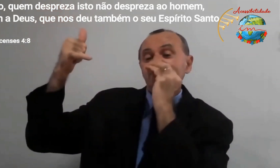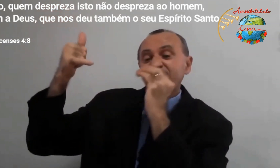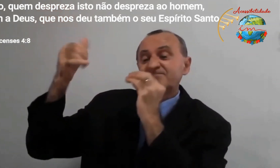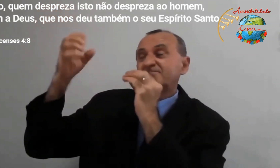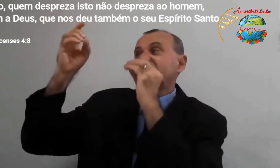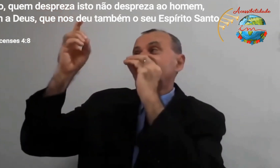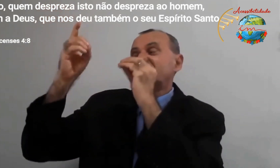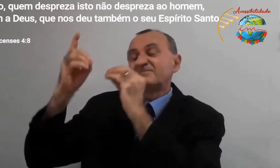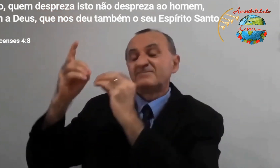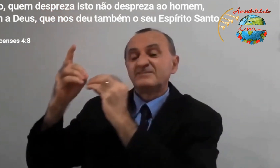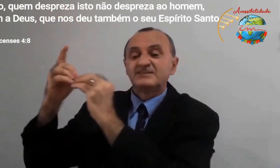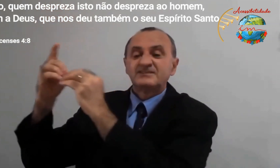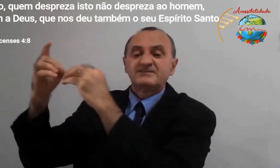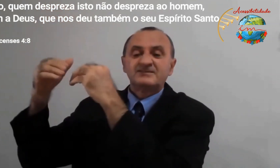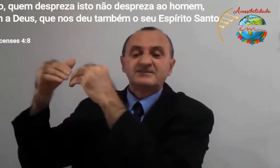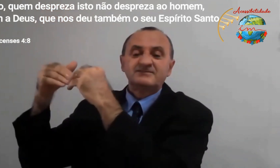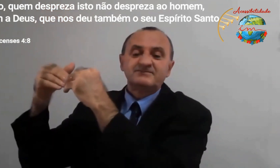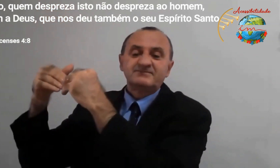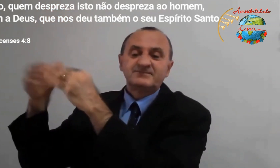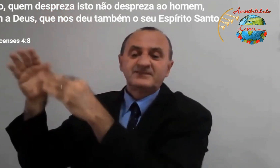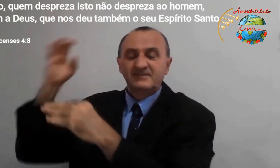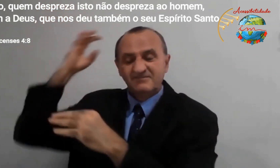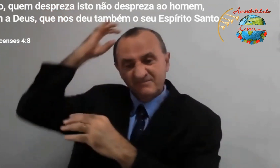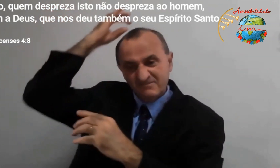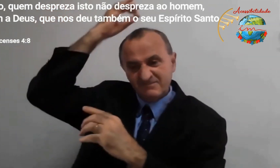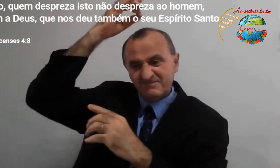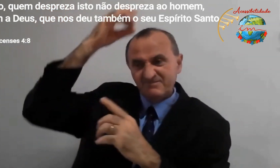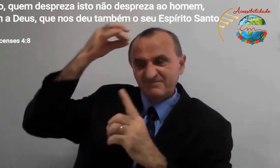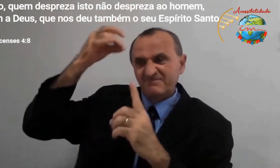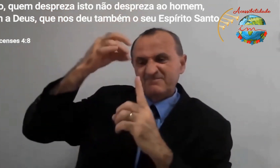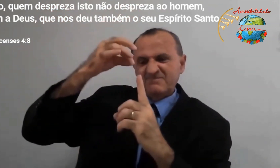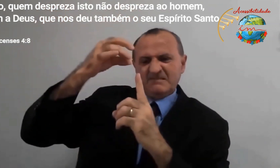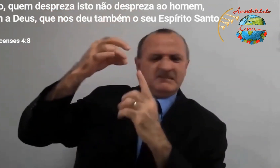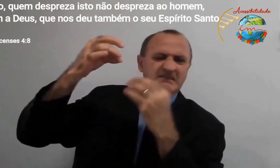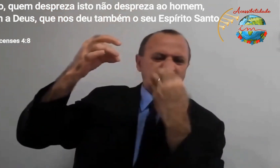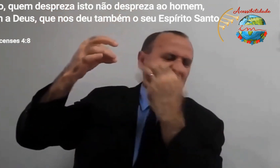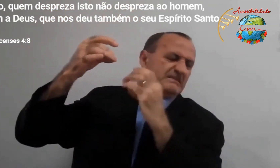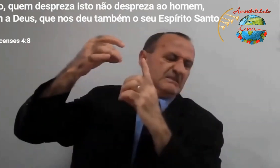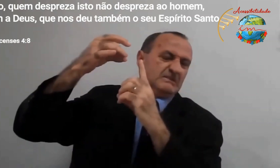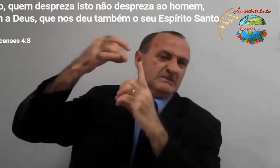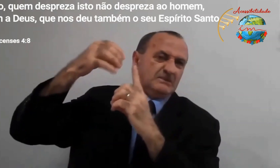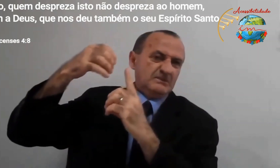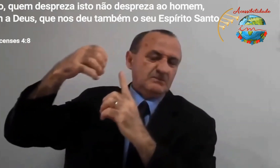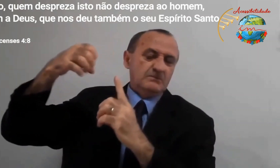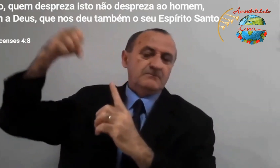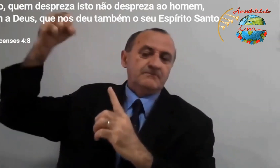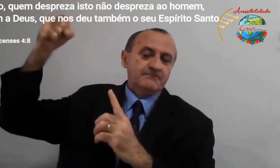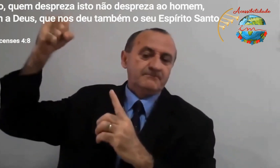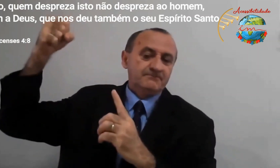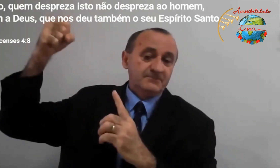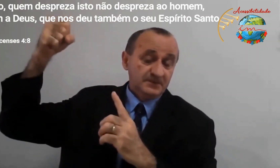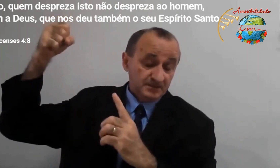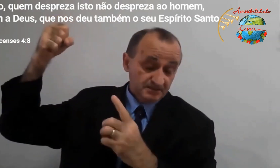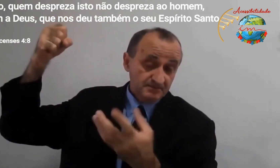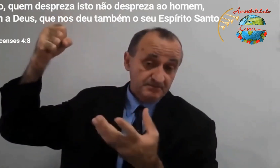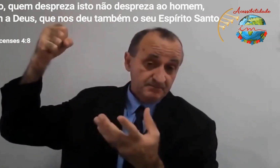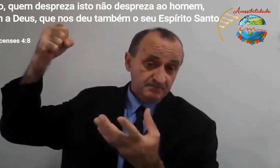a Deus, que nos deu seu Espírito Santo. E o Espírito Santo, então,